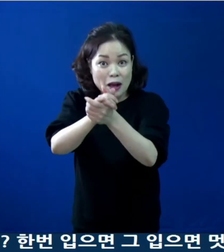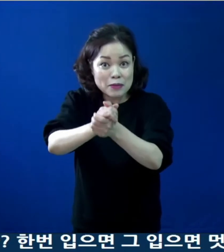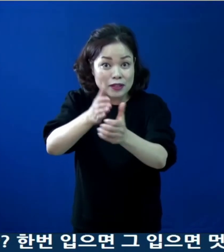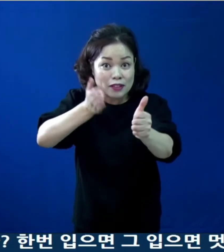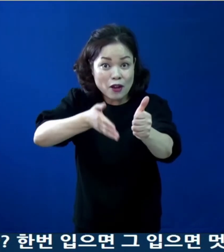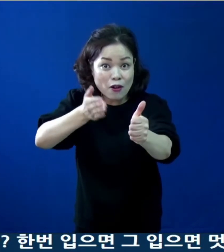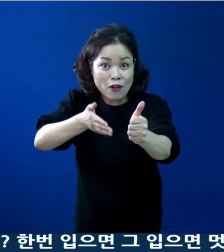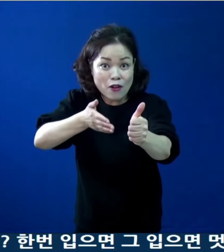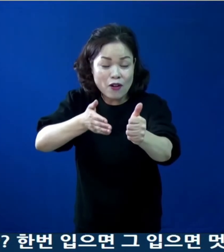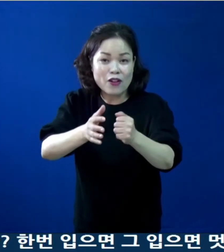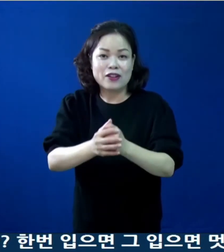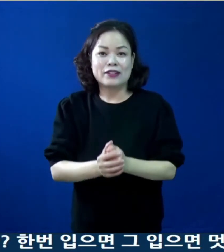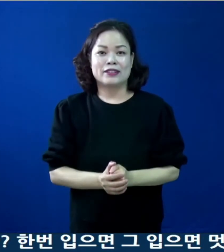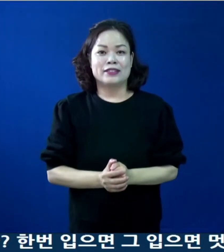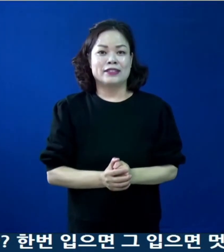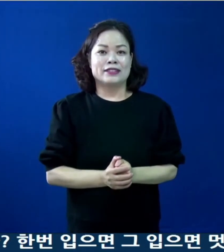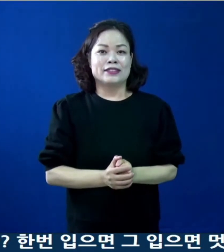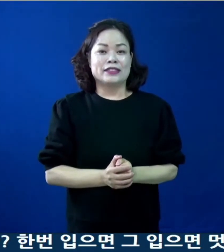되는 겁니다.